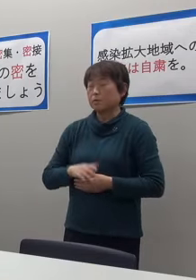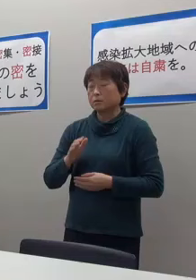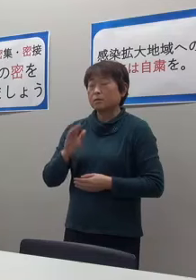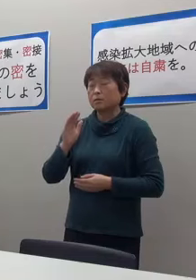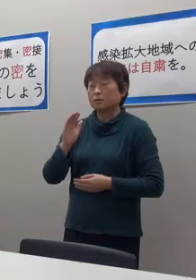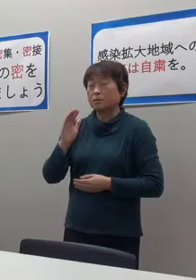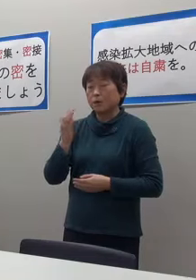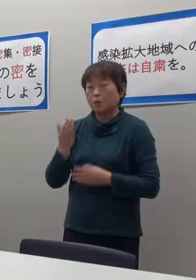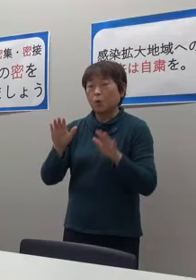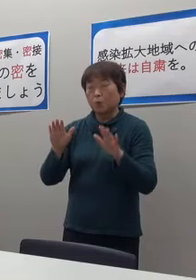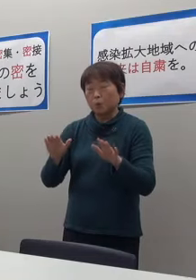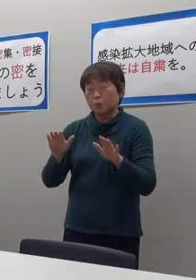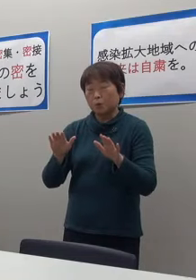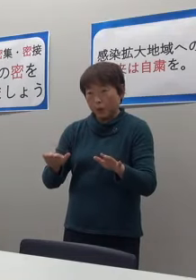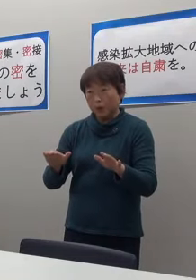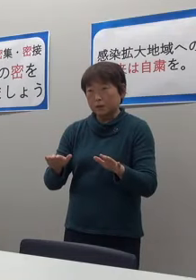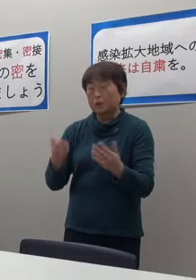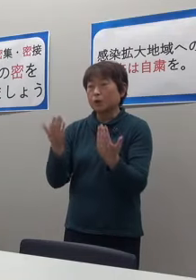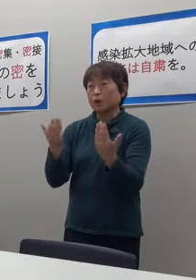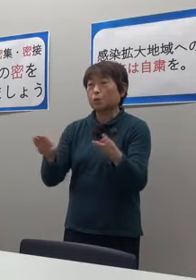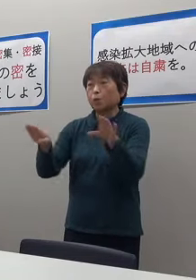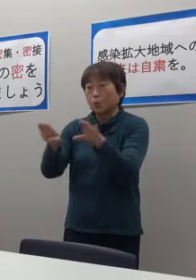絞るのは続けるお考えでしょうか。